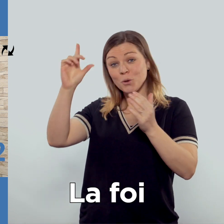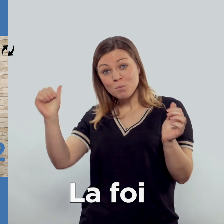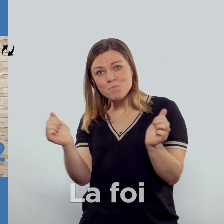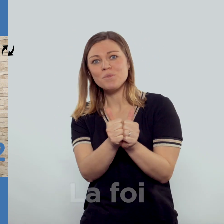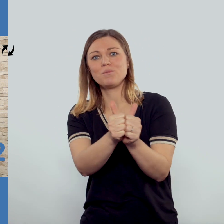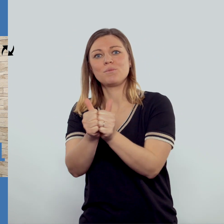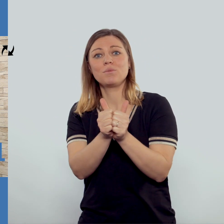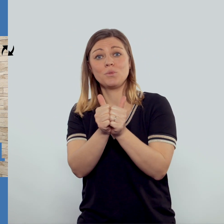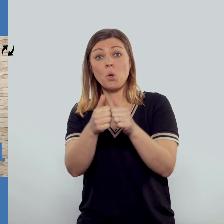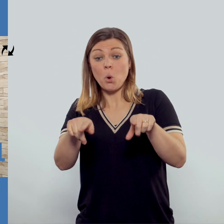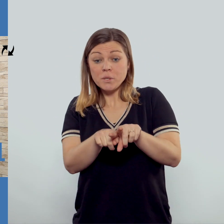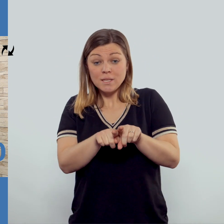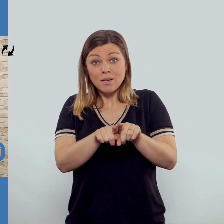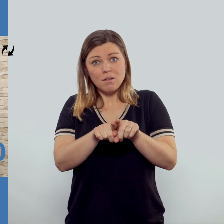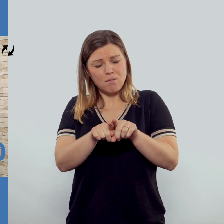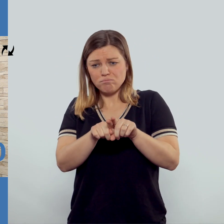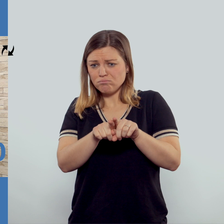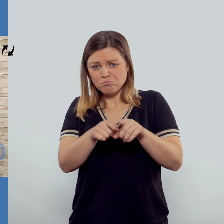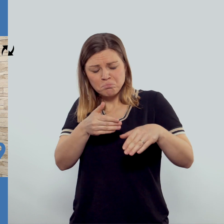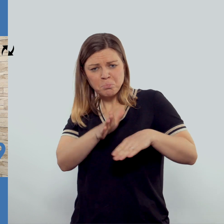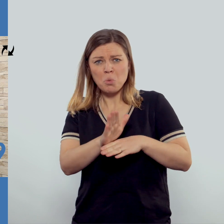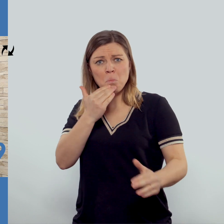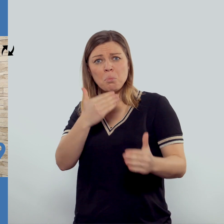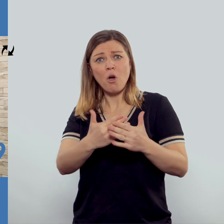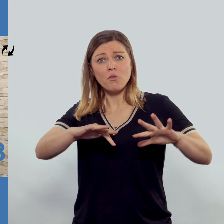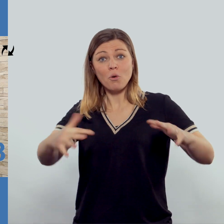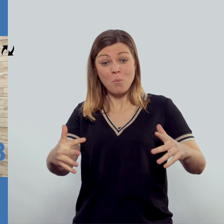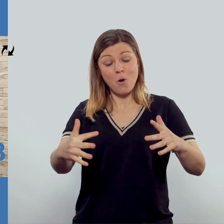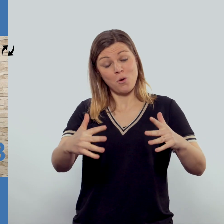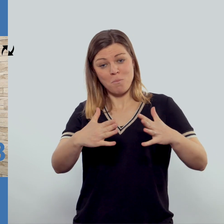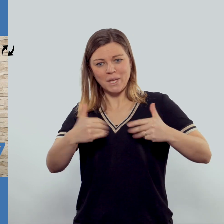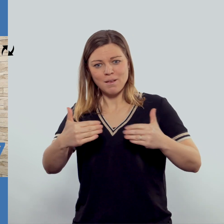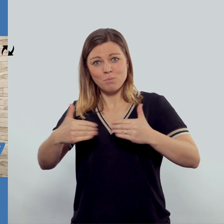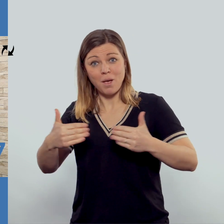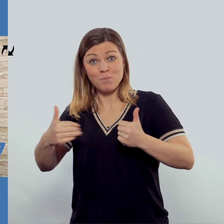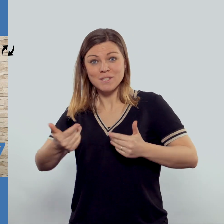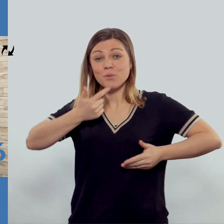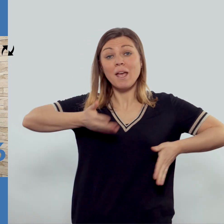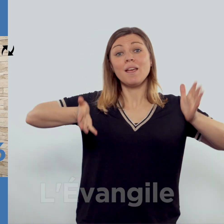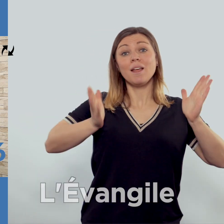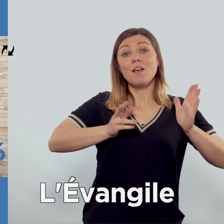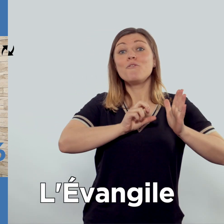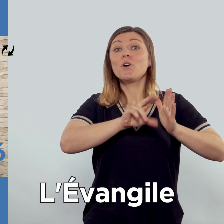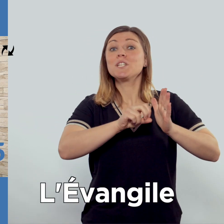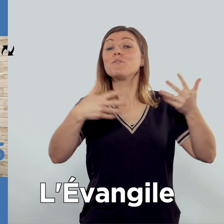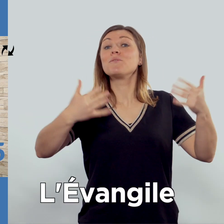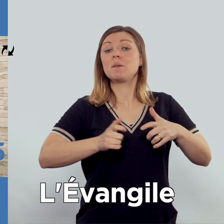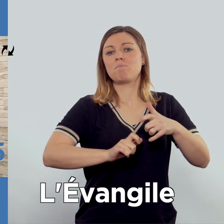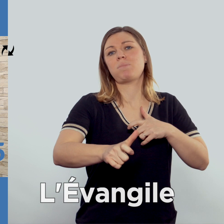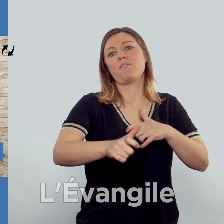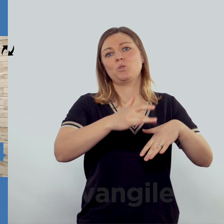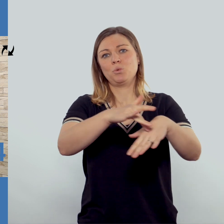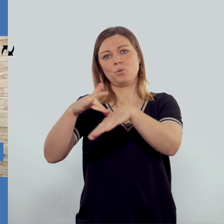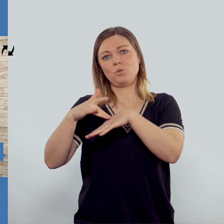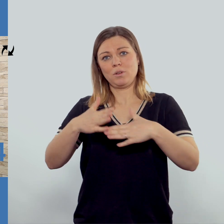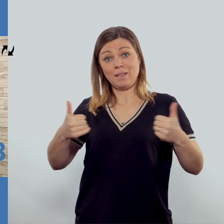il va confirmer par la manifestation de sa présence, par des guérisons, l'annonce de l'évangile. Alors comment faire? Bien simplement,